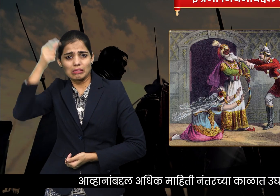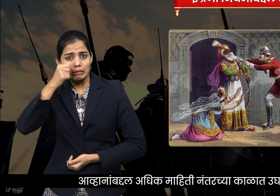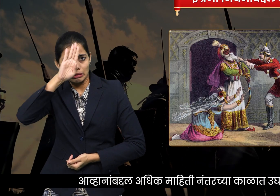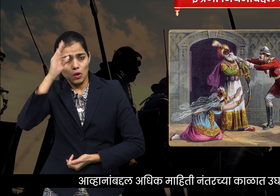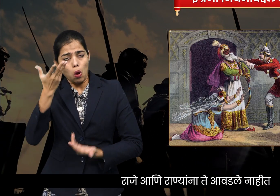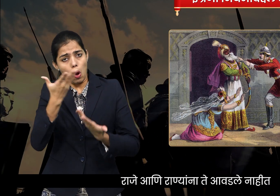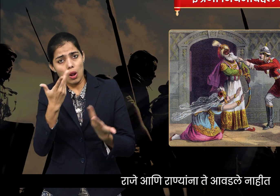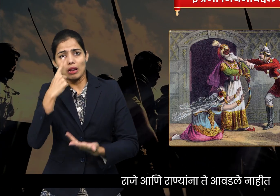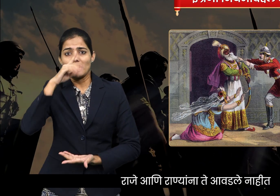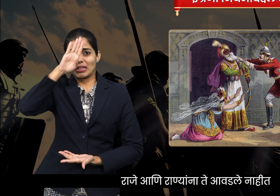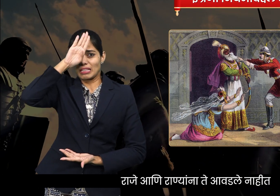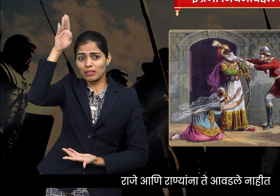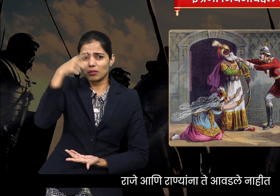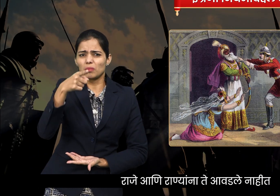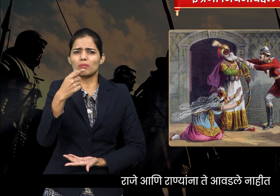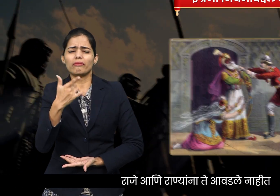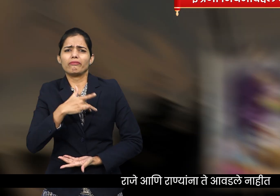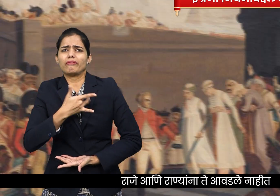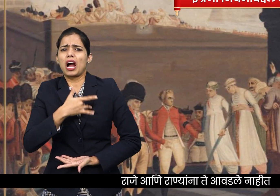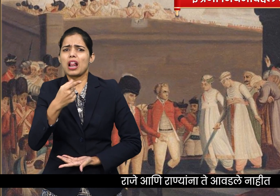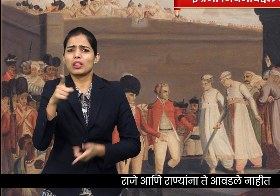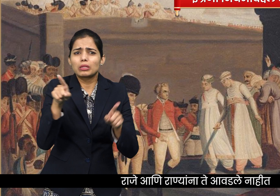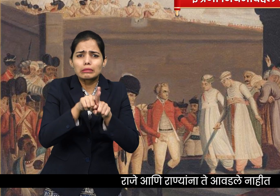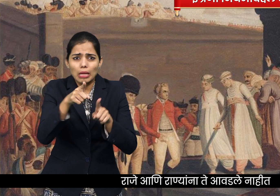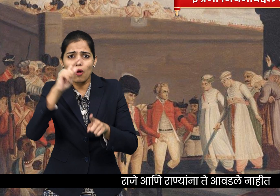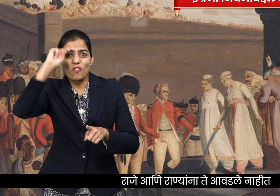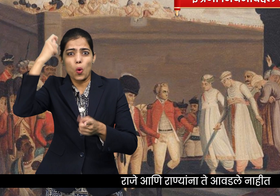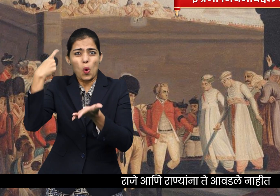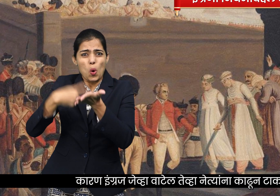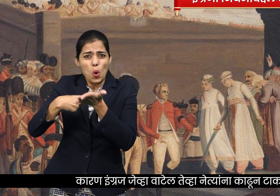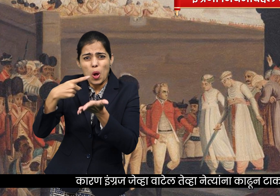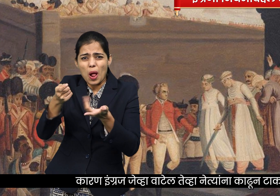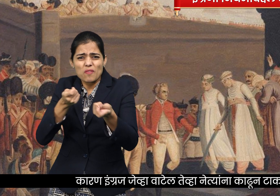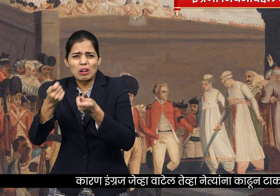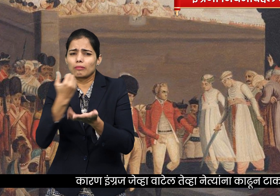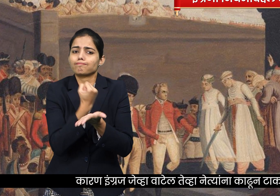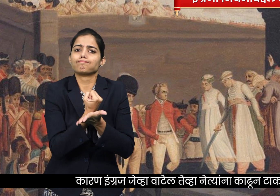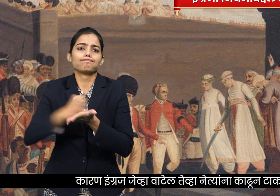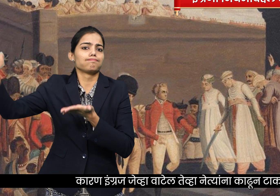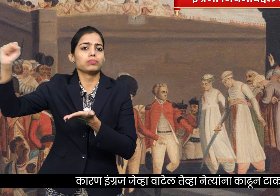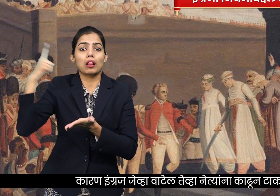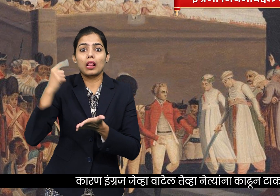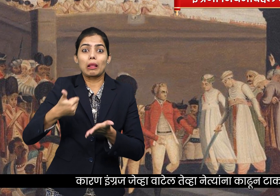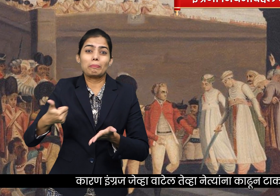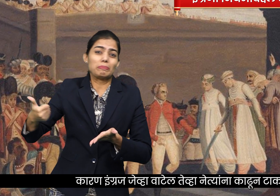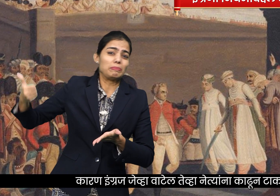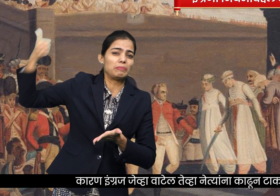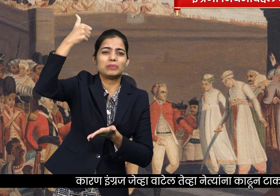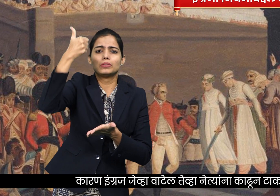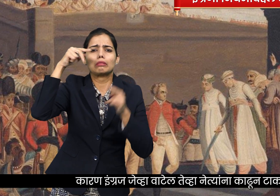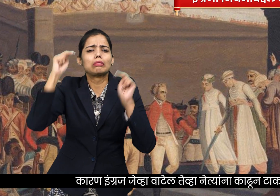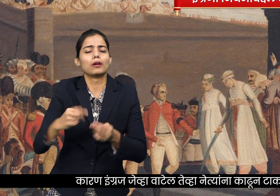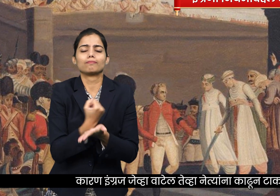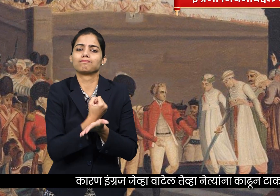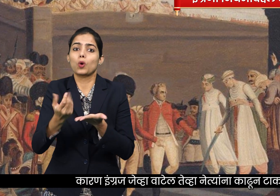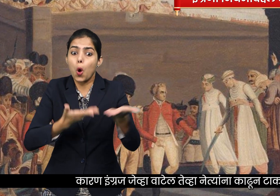उघड होईल. राजे आणि राण्यांना ते आवडले नाहीत, कारण इंग्रज जेव्हा वाटेल